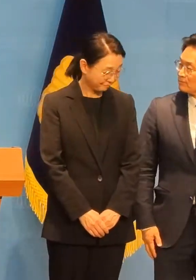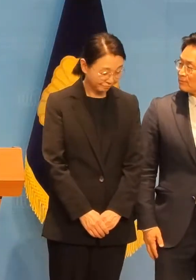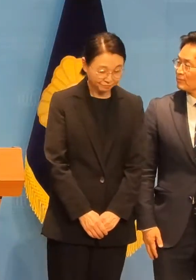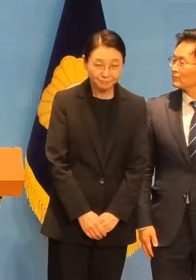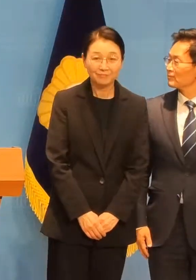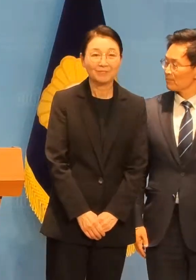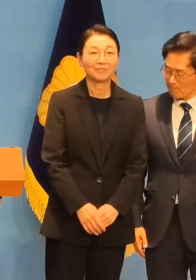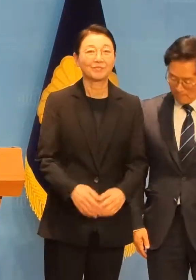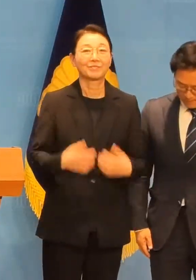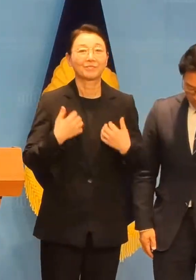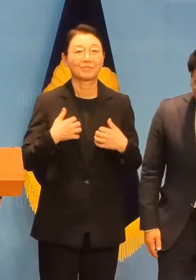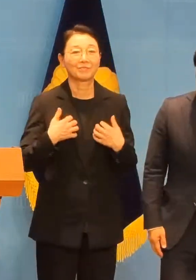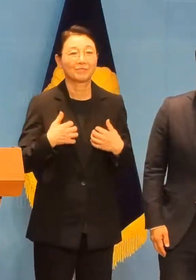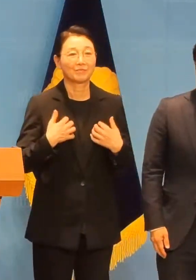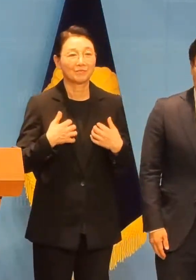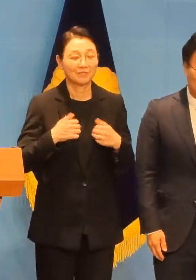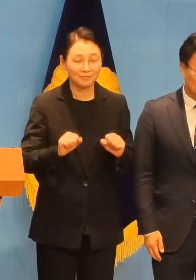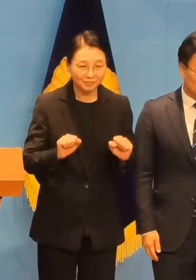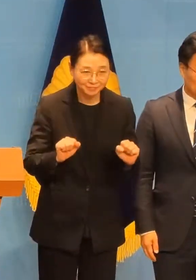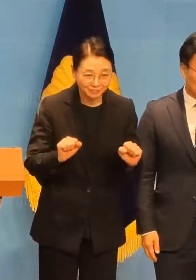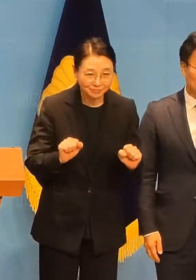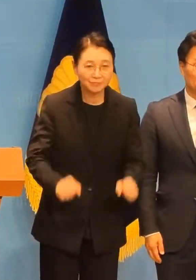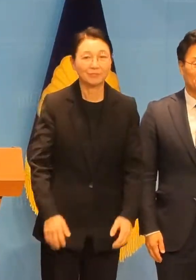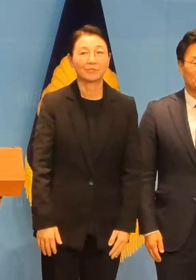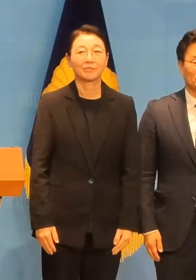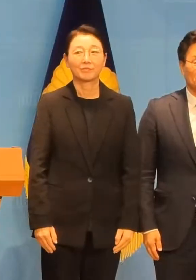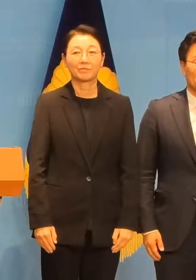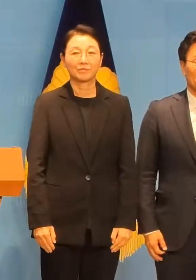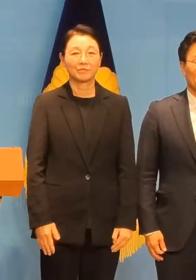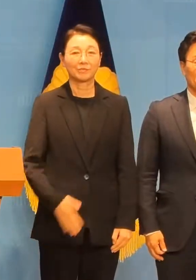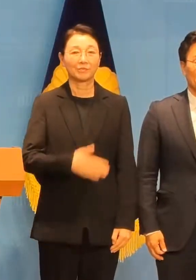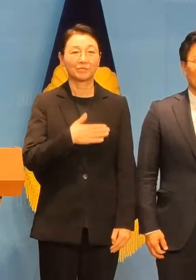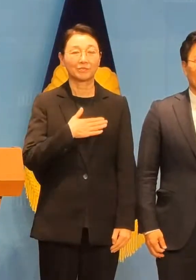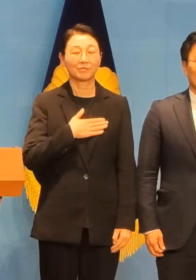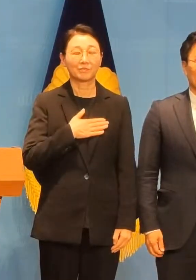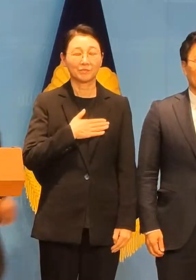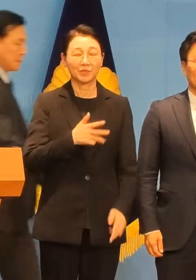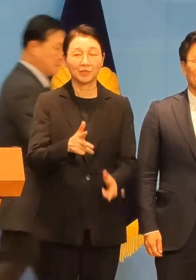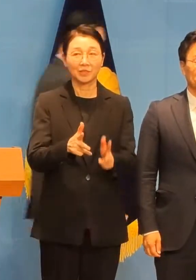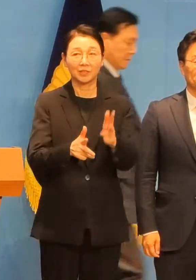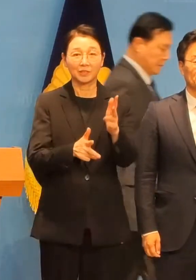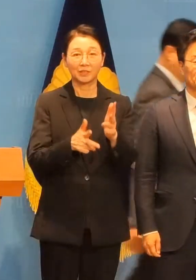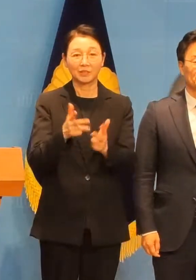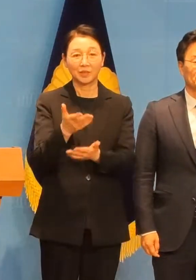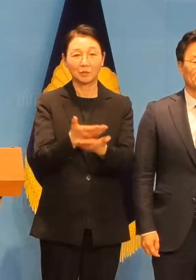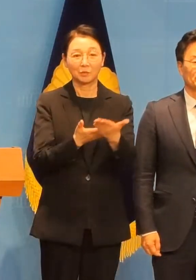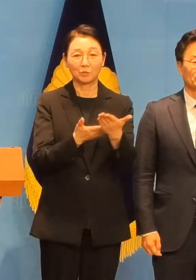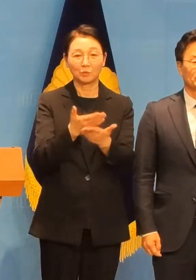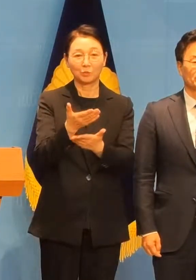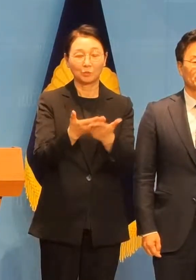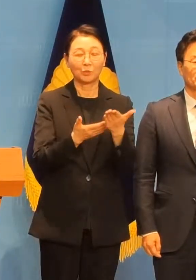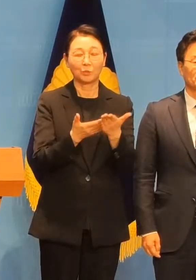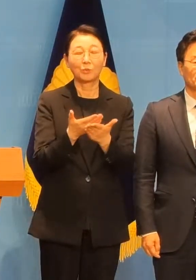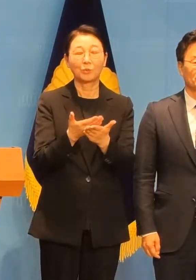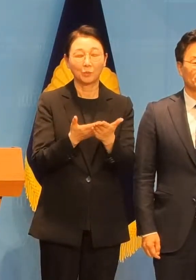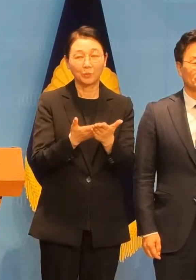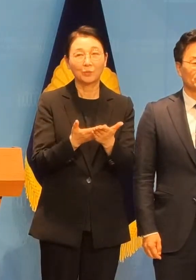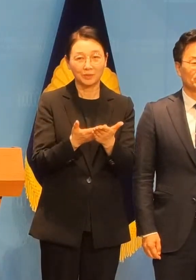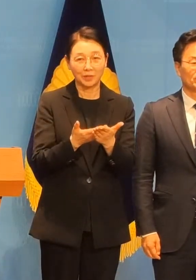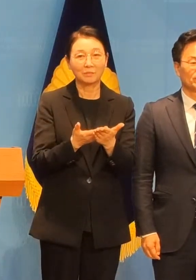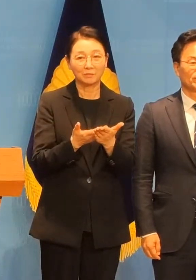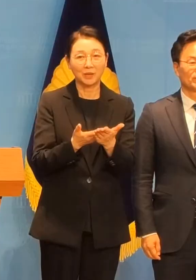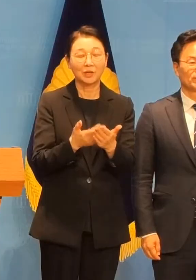네, 반갑습니다. 항상 제가 산업통상자원중소벤처기업위원회 민주당 간사 김원이라고